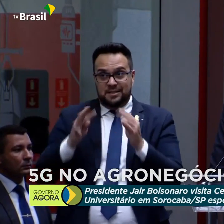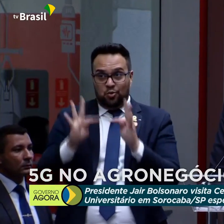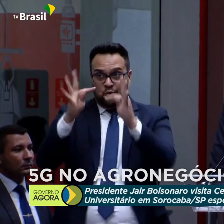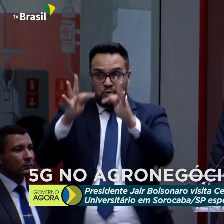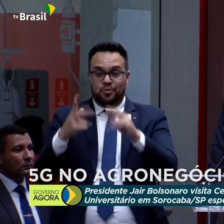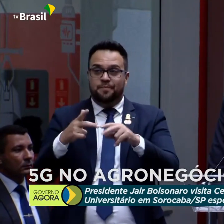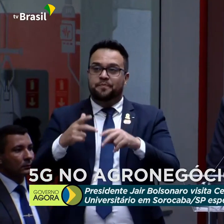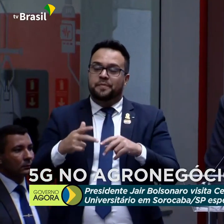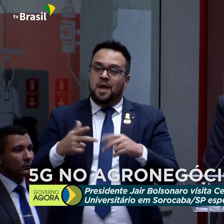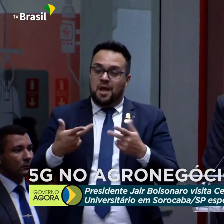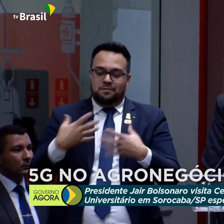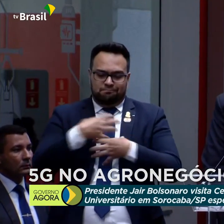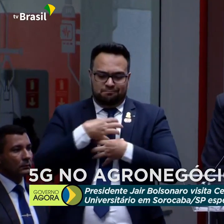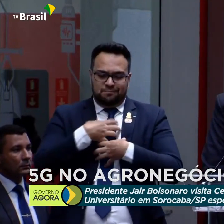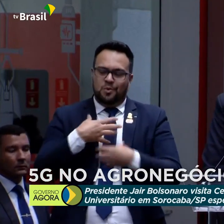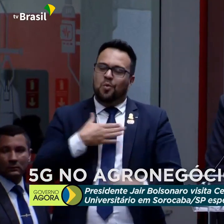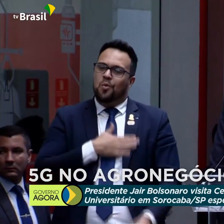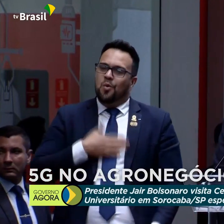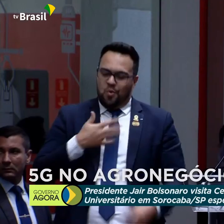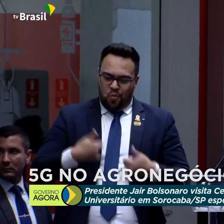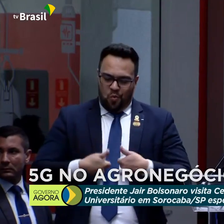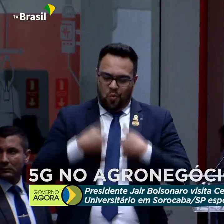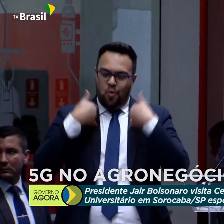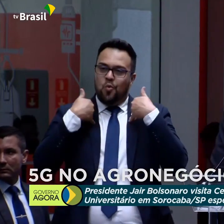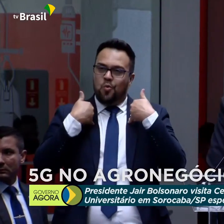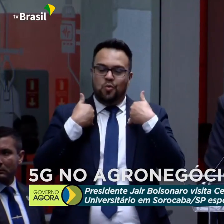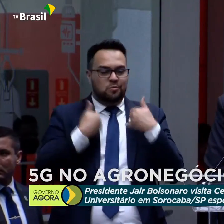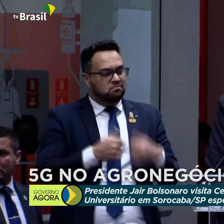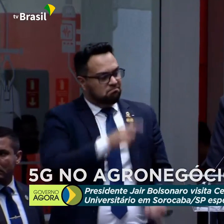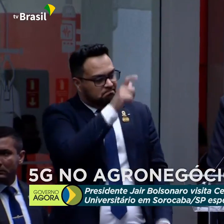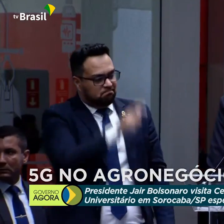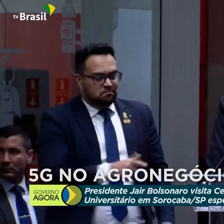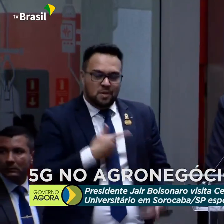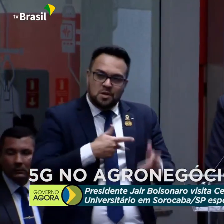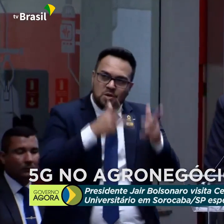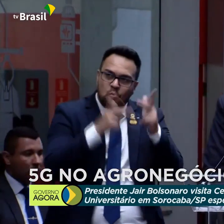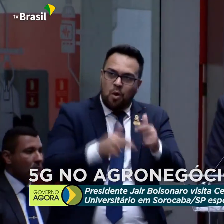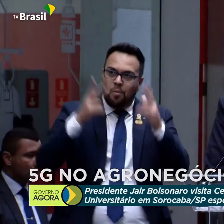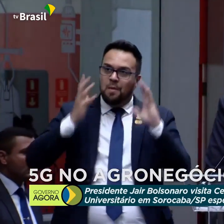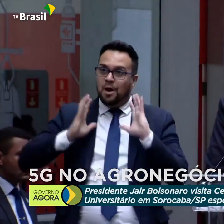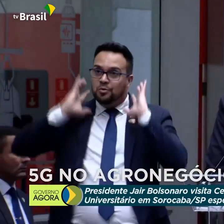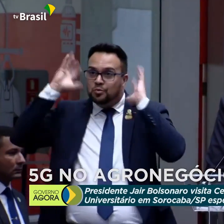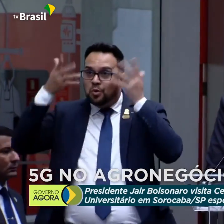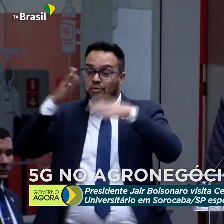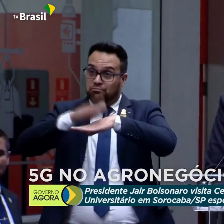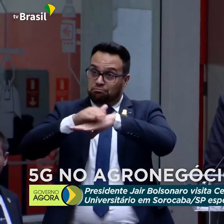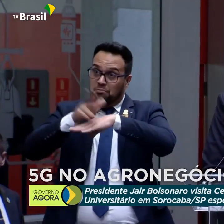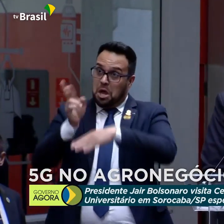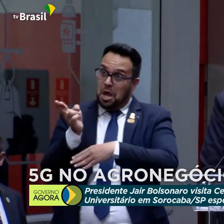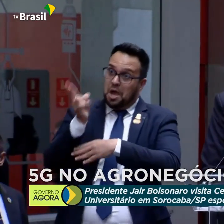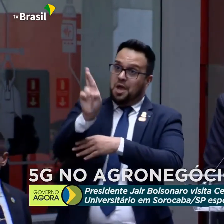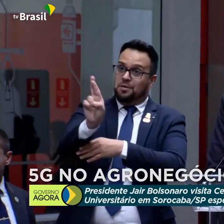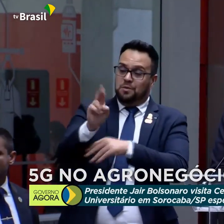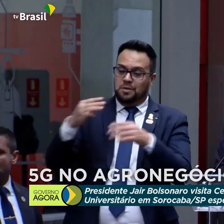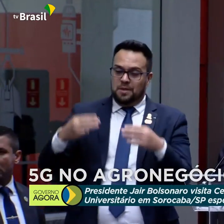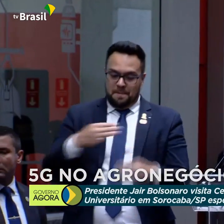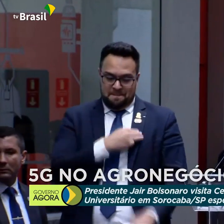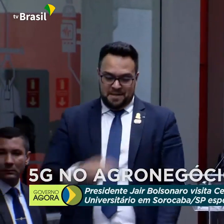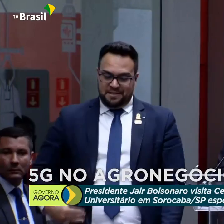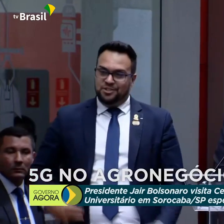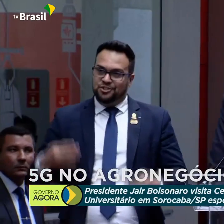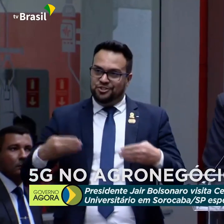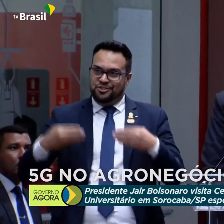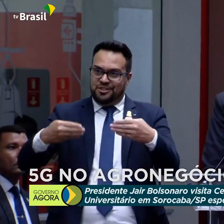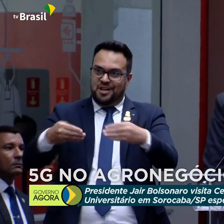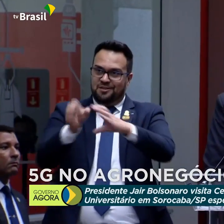É um orgulho para todos nós ter alguém do porte do Marcos Pontes à frente desse ministério. O